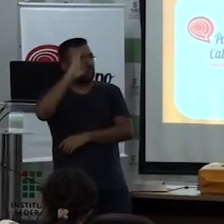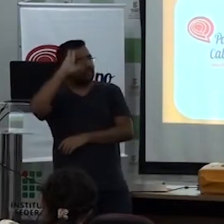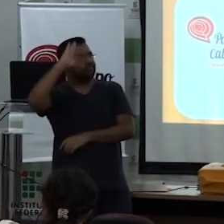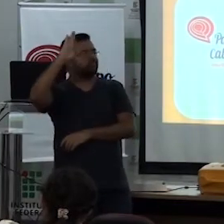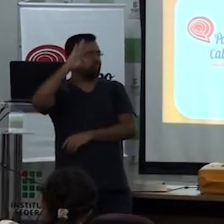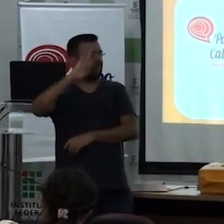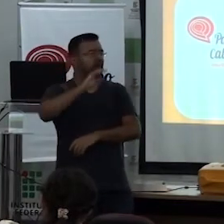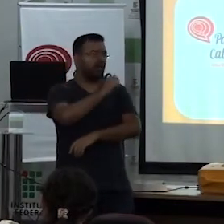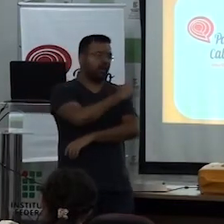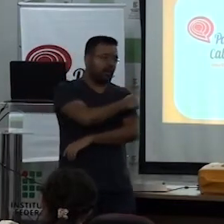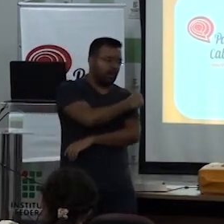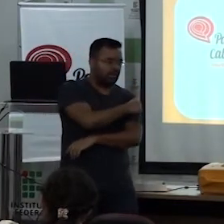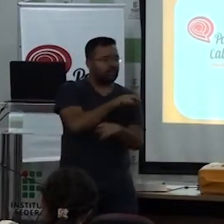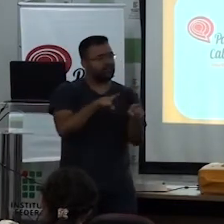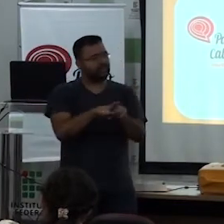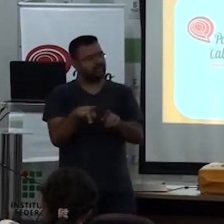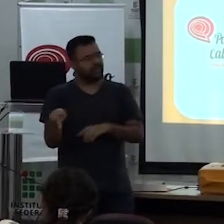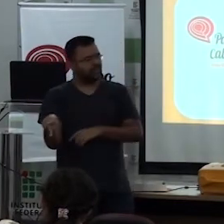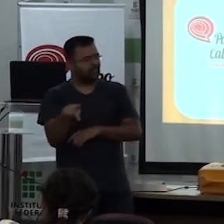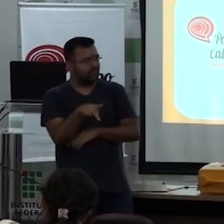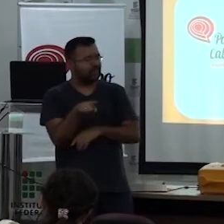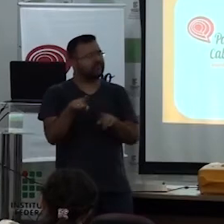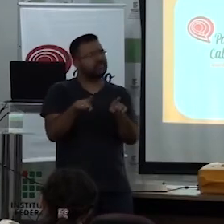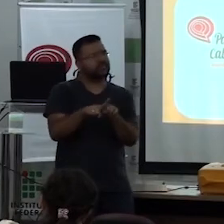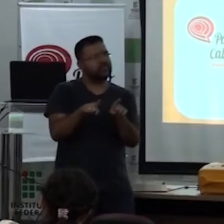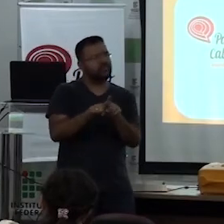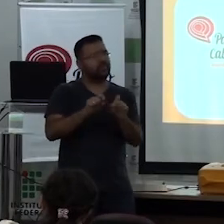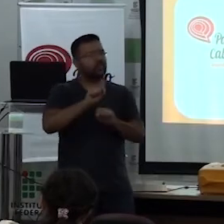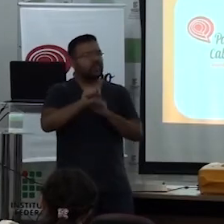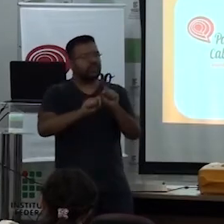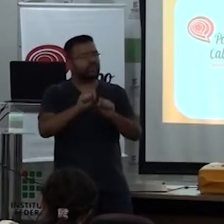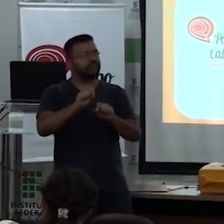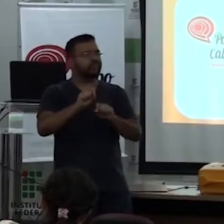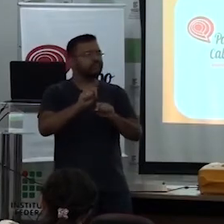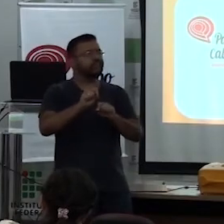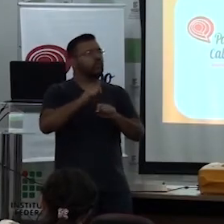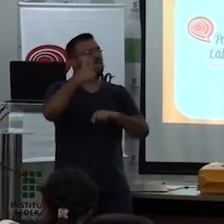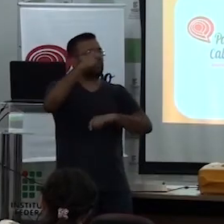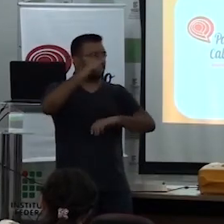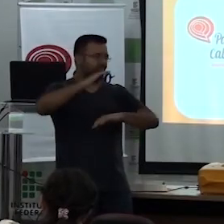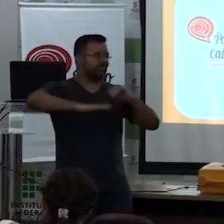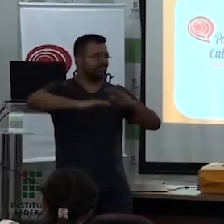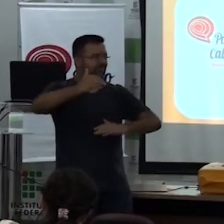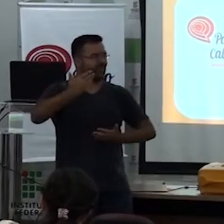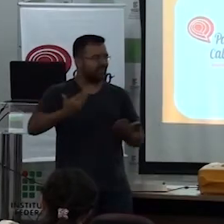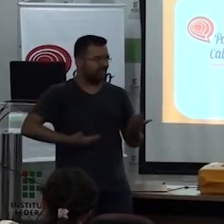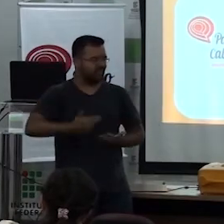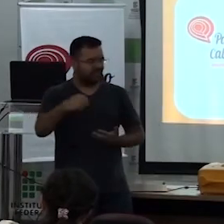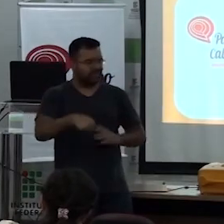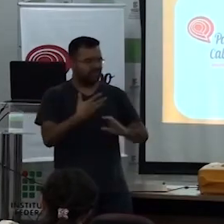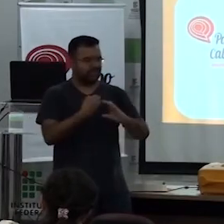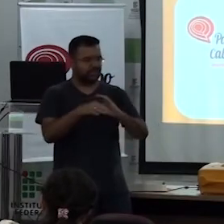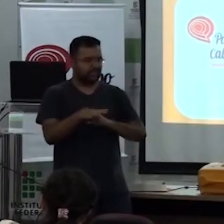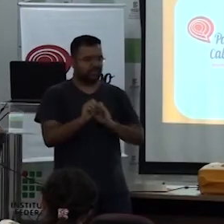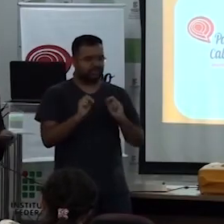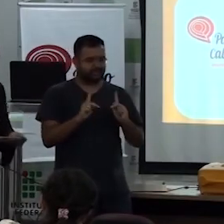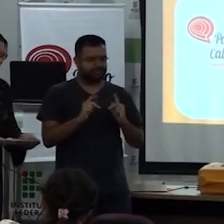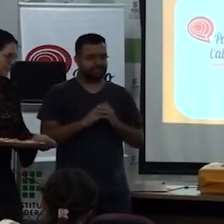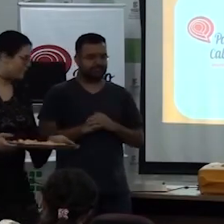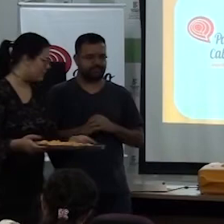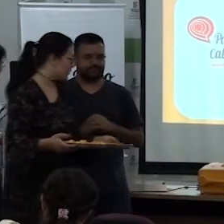ano, alunos e professores, e também as pessoas, os demais servidores do CEFOL, tá bom?